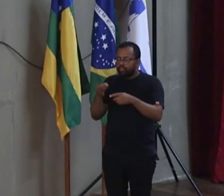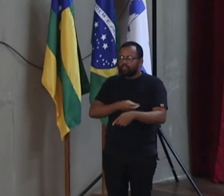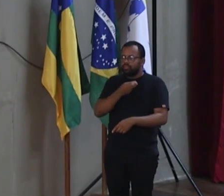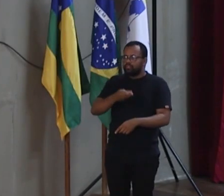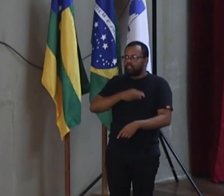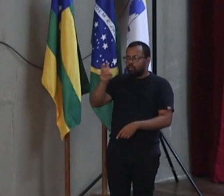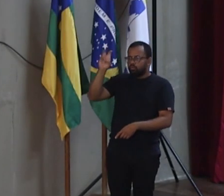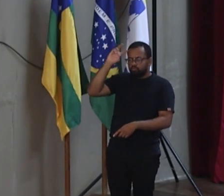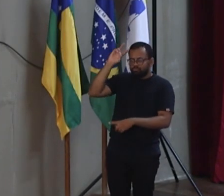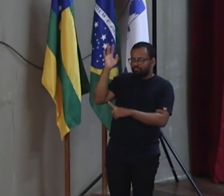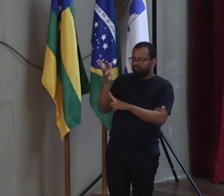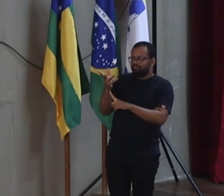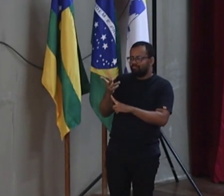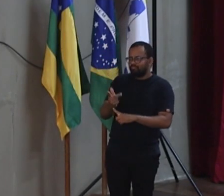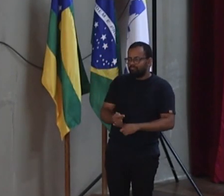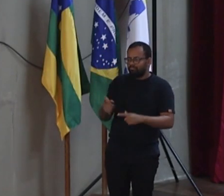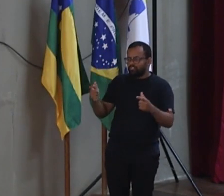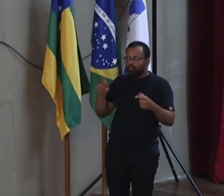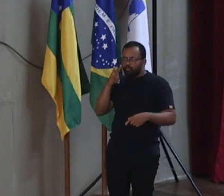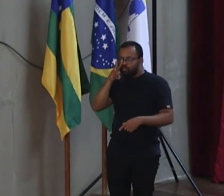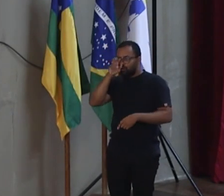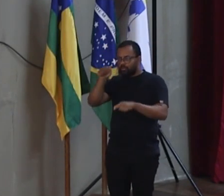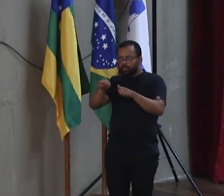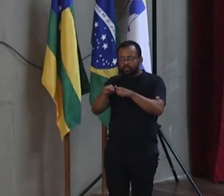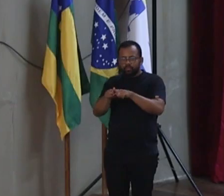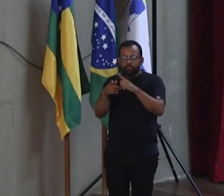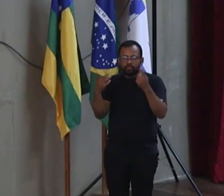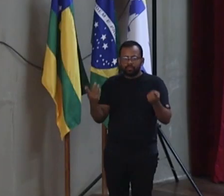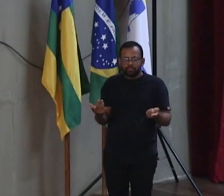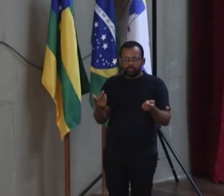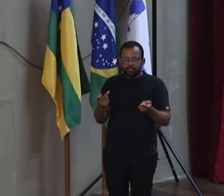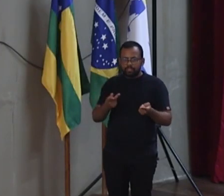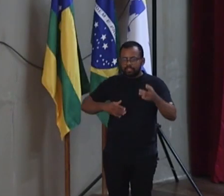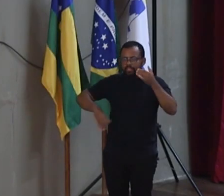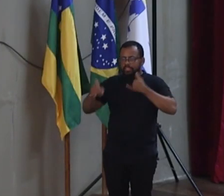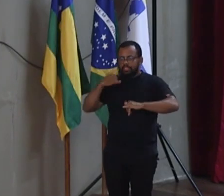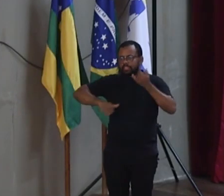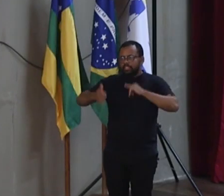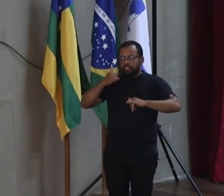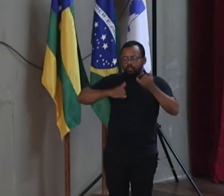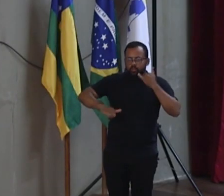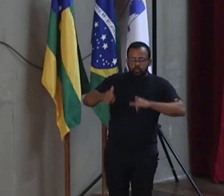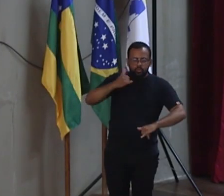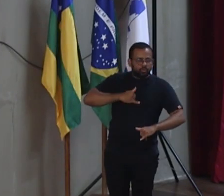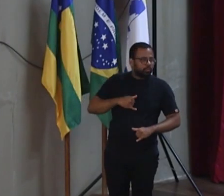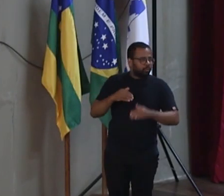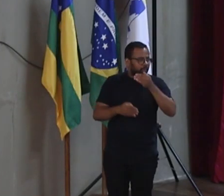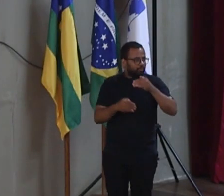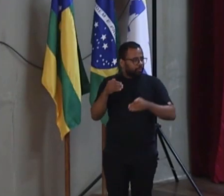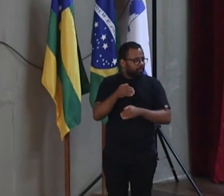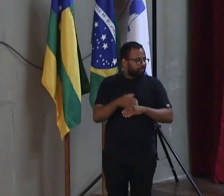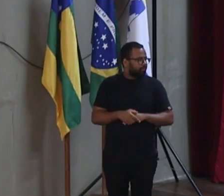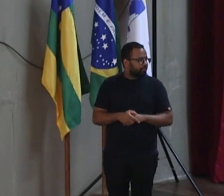era extremamente forte e extremamente vibrante. Pode